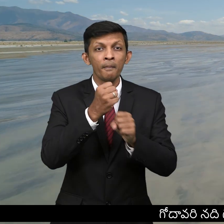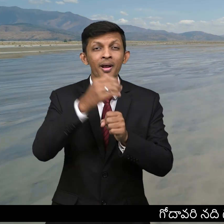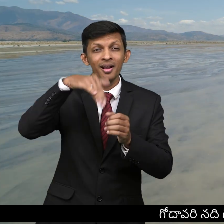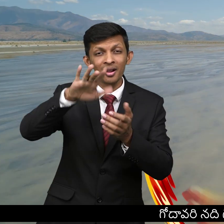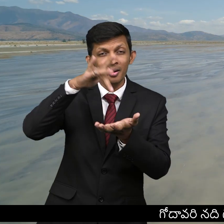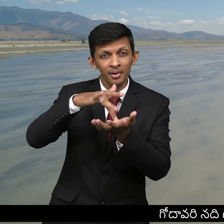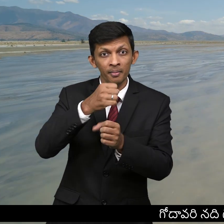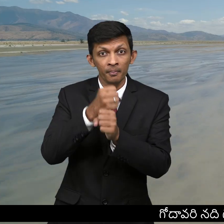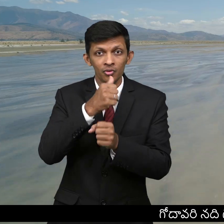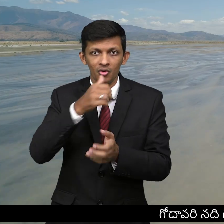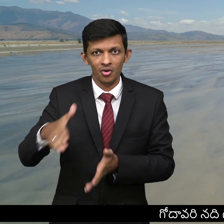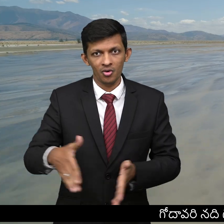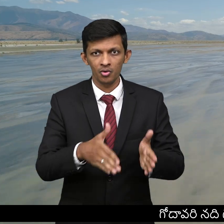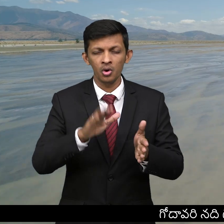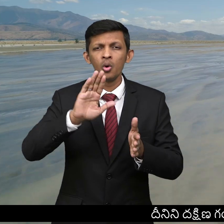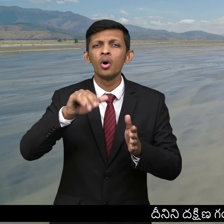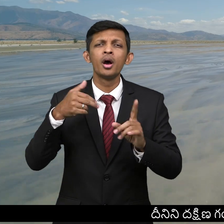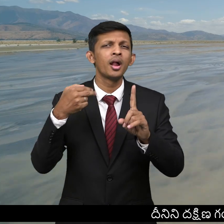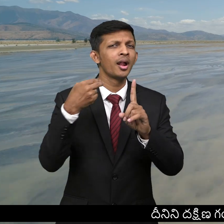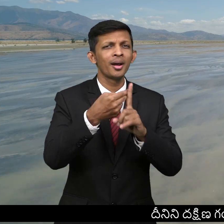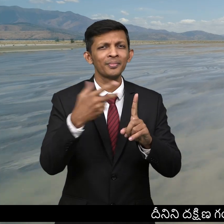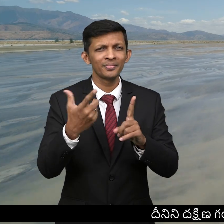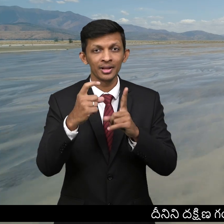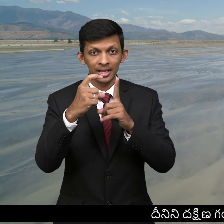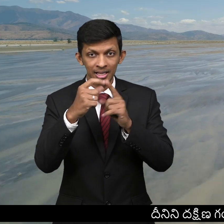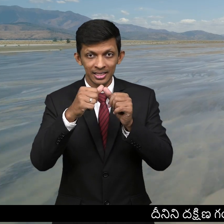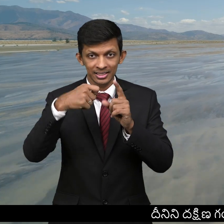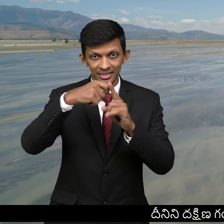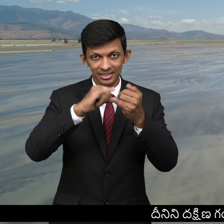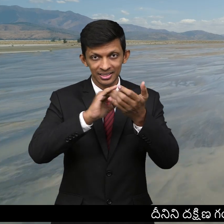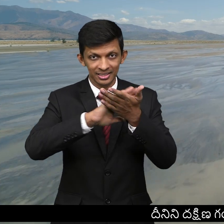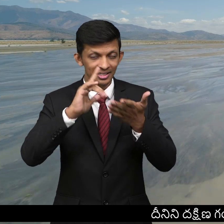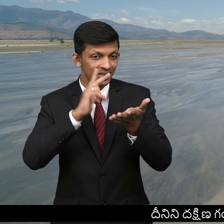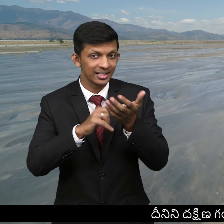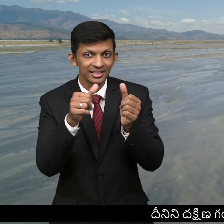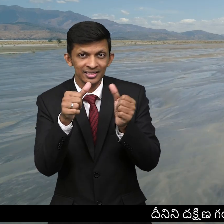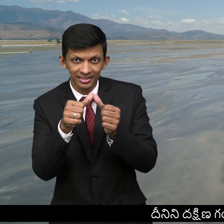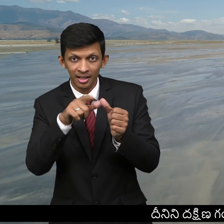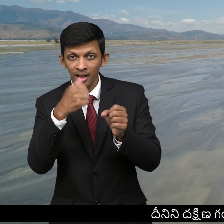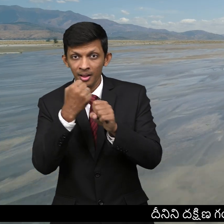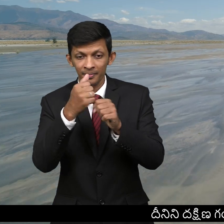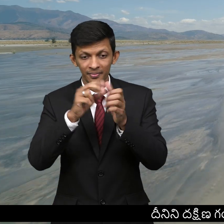గోదావరి నది గురించి తెలుసుకుందాం. దీనిని దక్షిణ గంగా అని కూడా పిలుస్తారు.